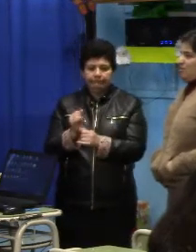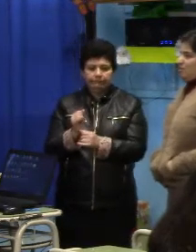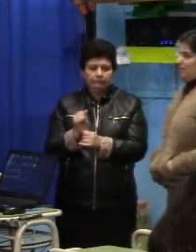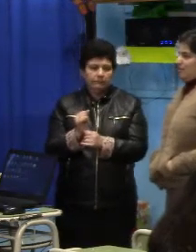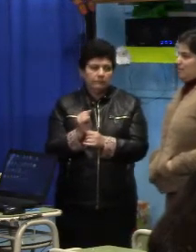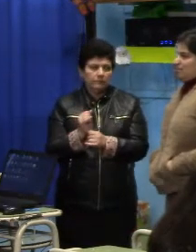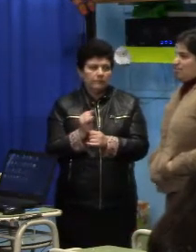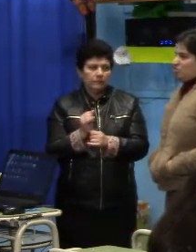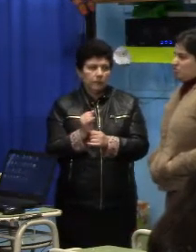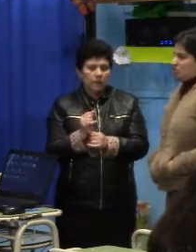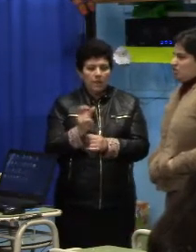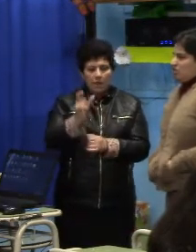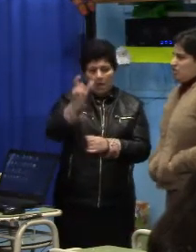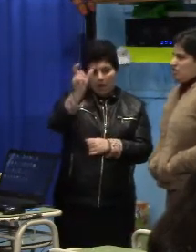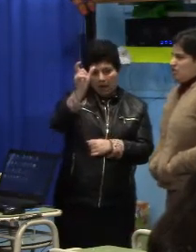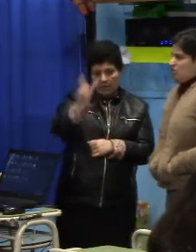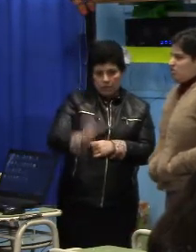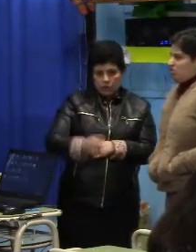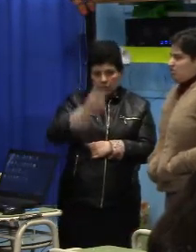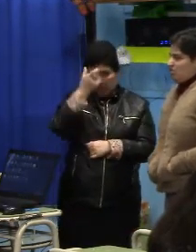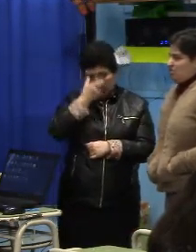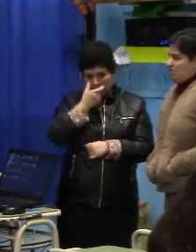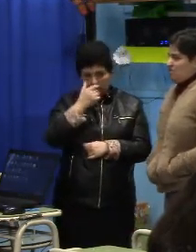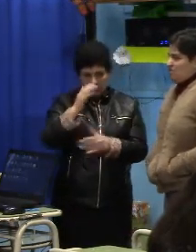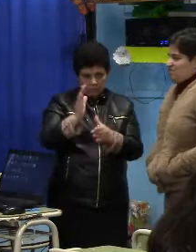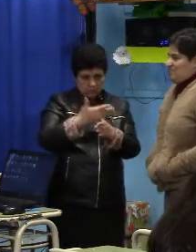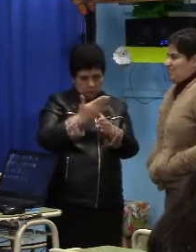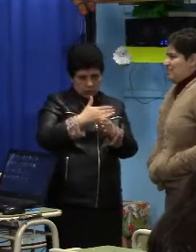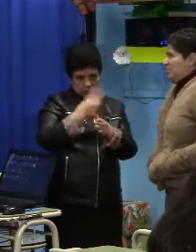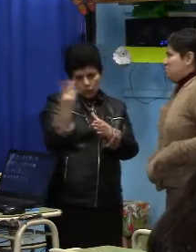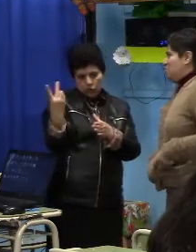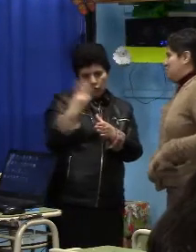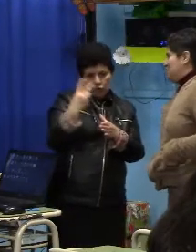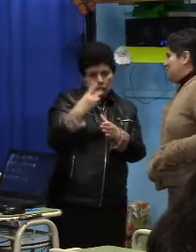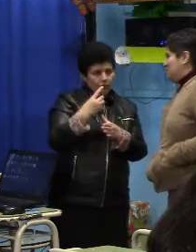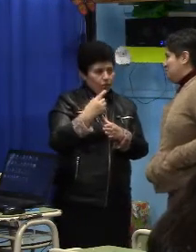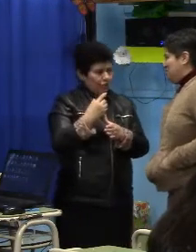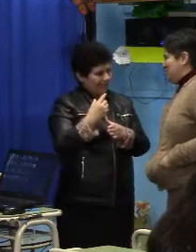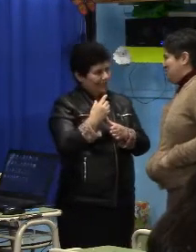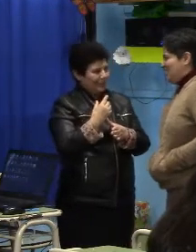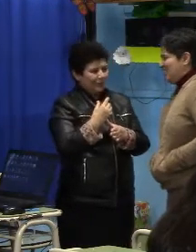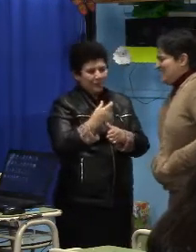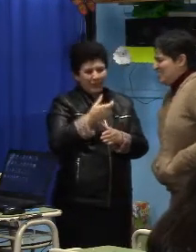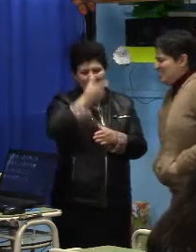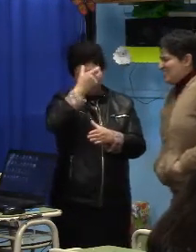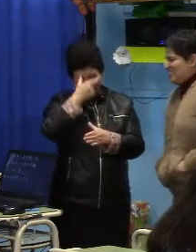con, entre ellos y no. Muy rápido.